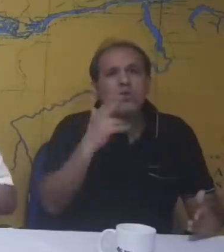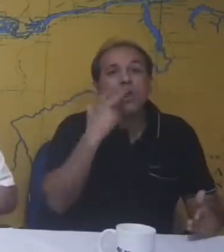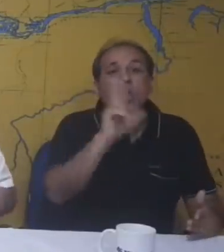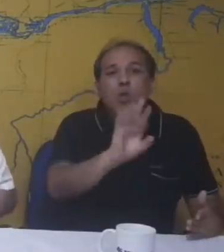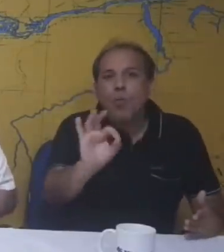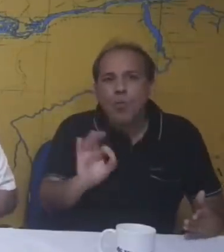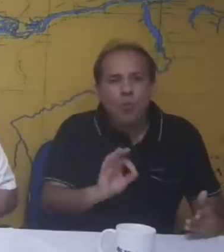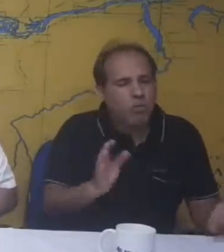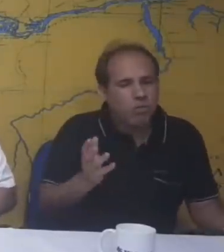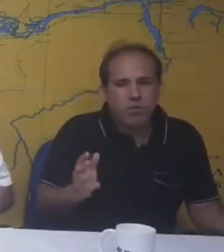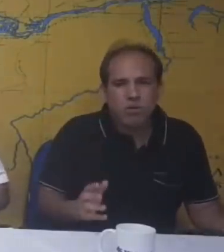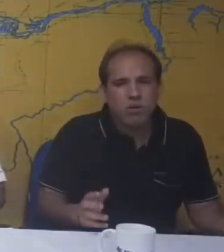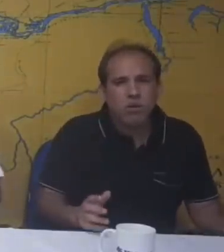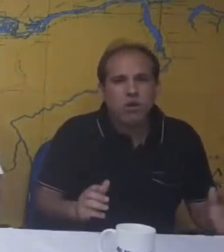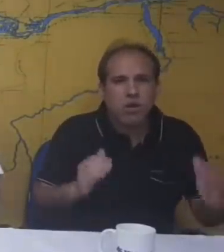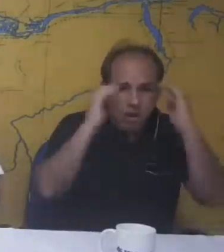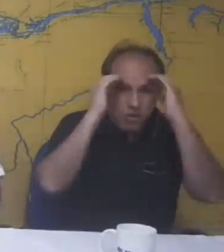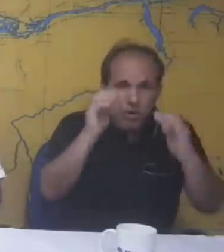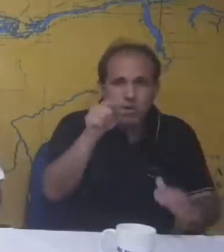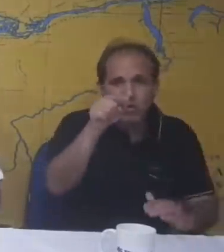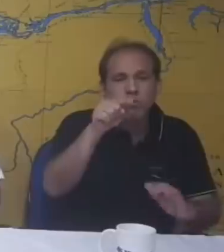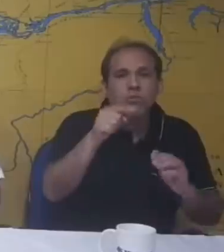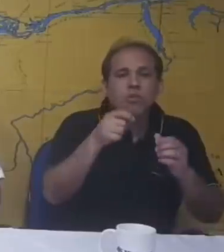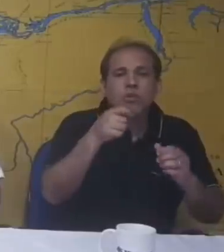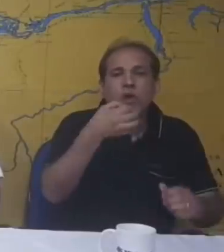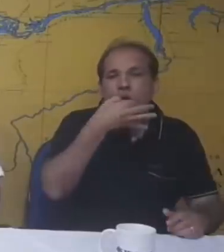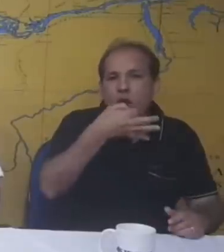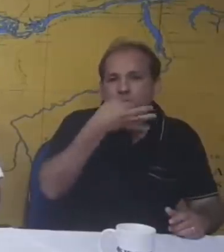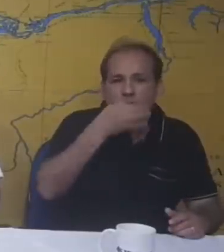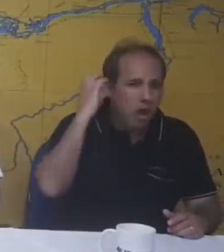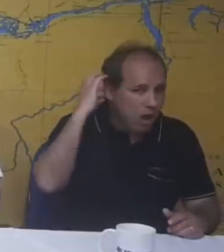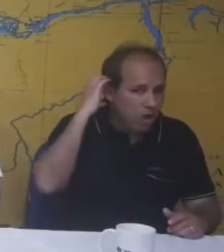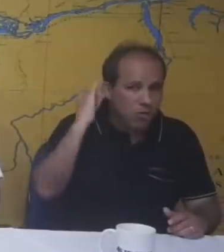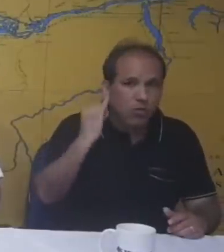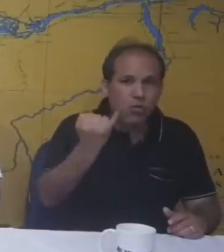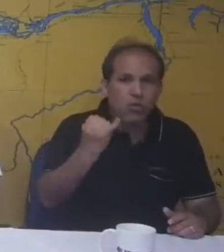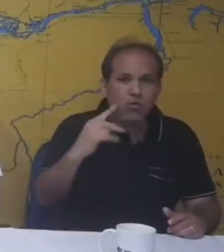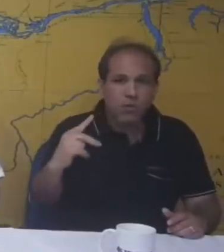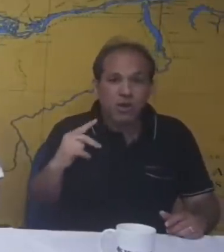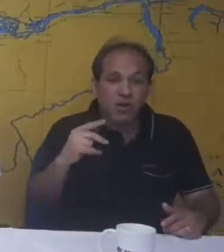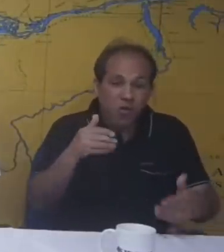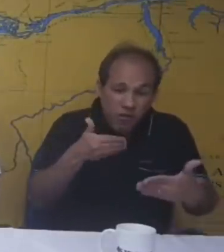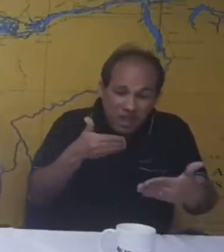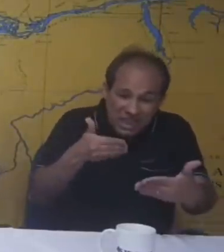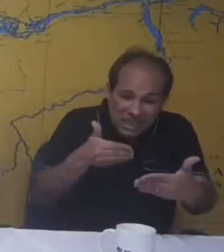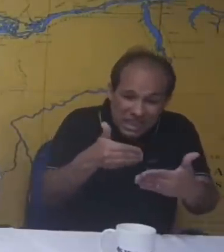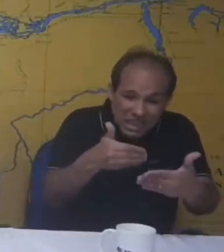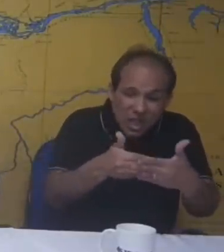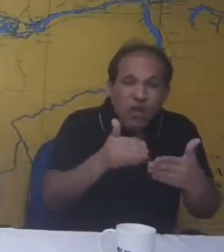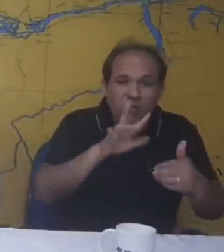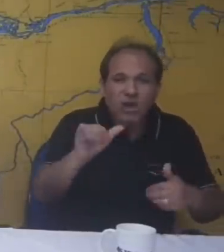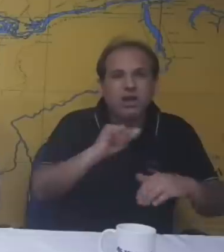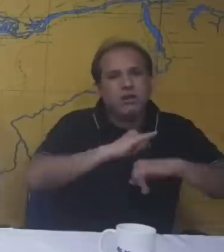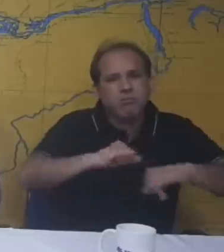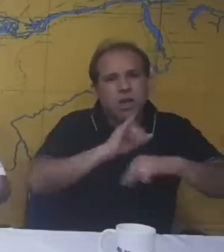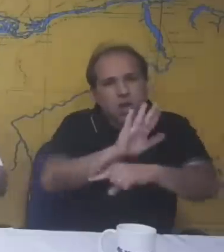aqui, em consideração à Rádio Jovem Pan. Quando faltarem duas quintas-feiras para as eleições, daí sim vou avisar a Jovem Pan que vou fazer campanha